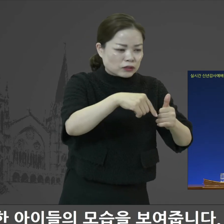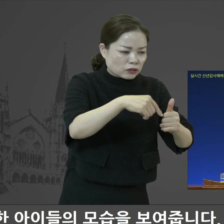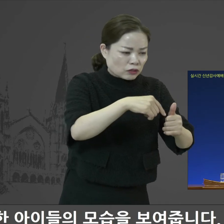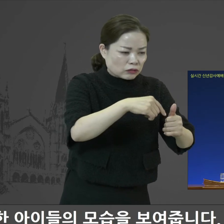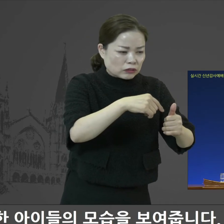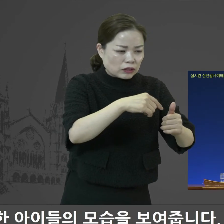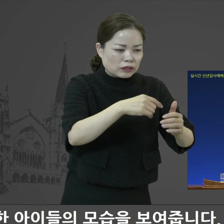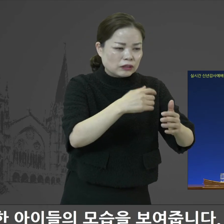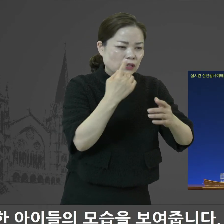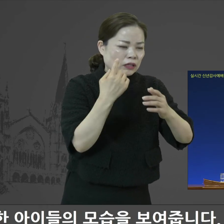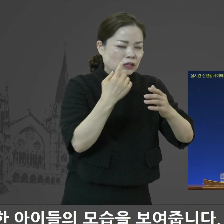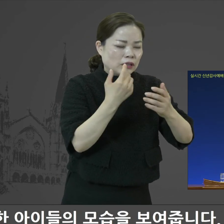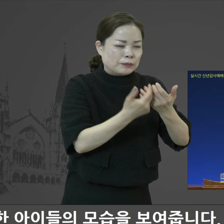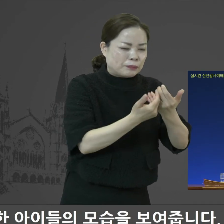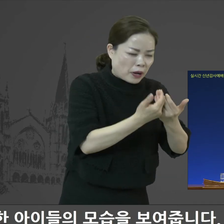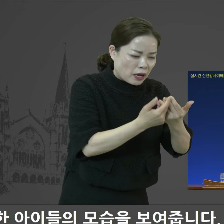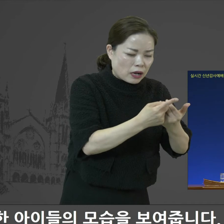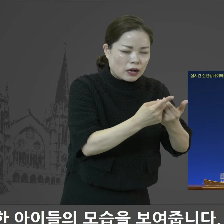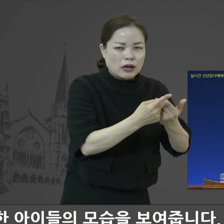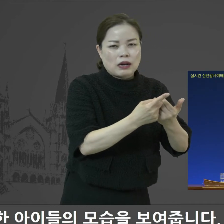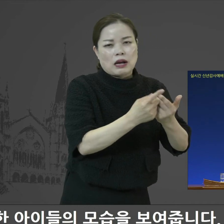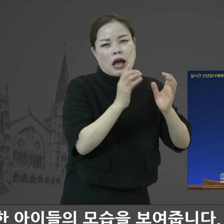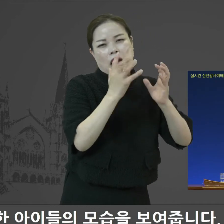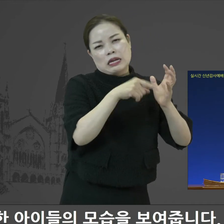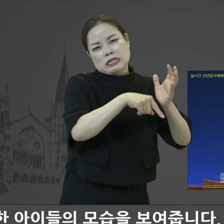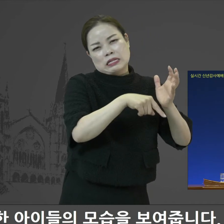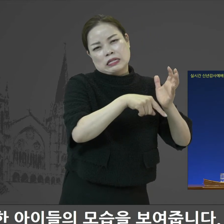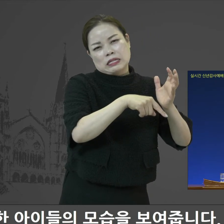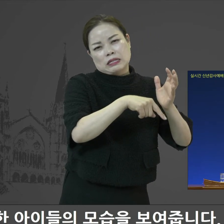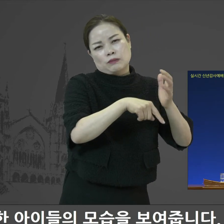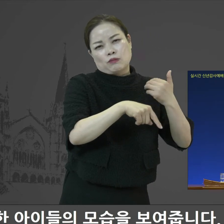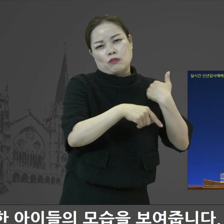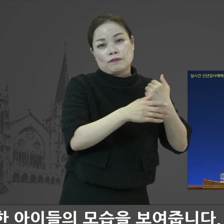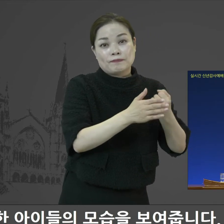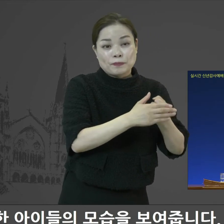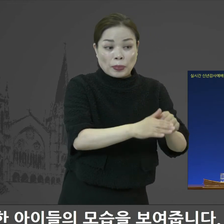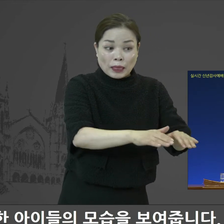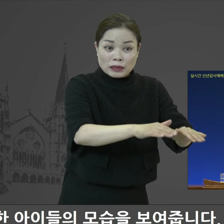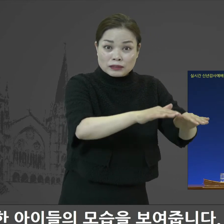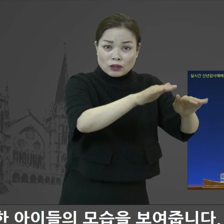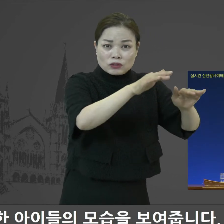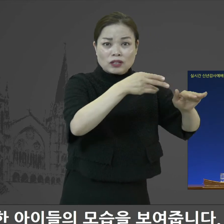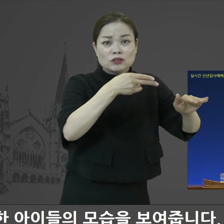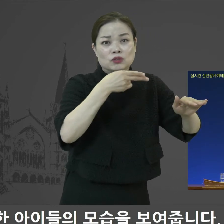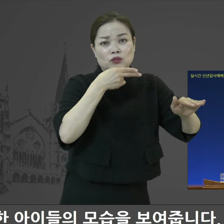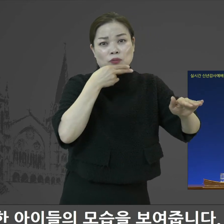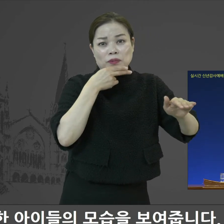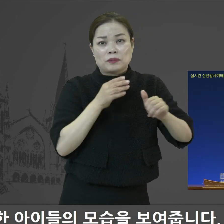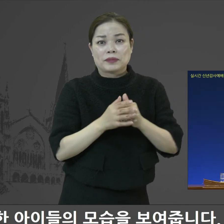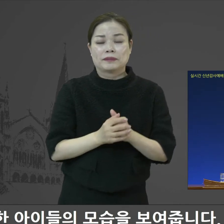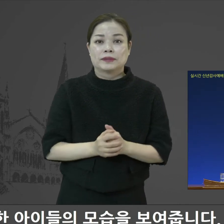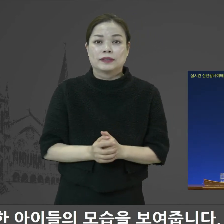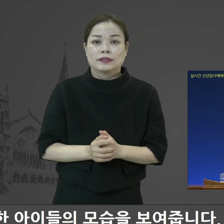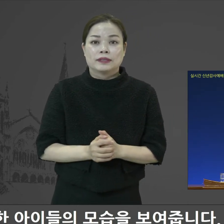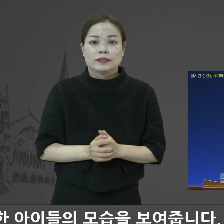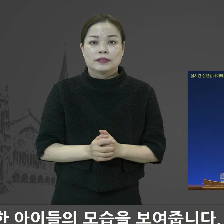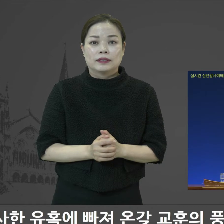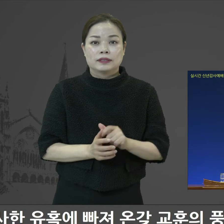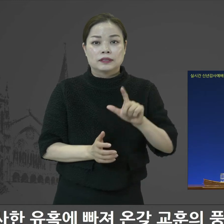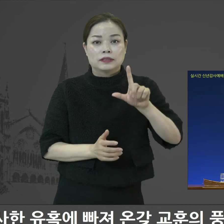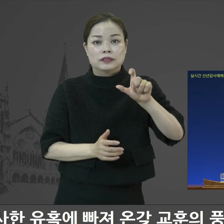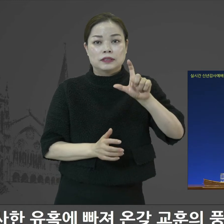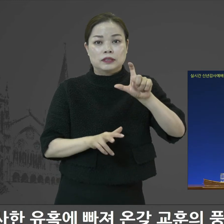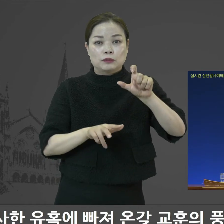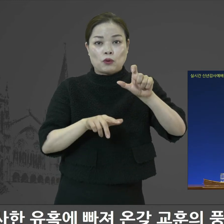밀려 요동하는 자들이다. 이들에게는 성장이 없다라고 얘기를 합니다.